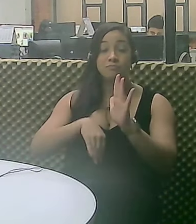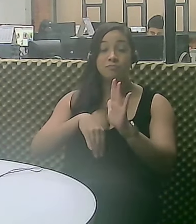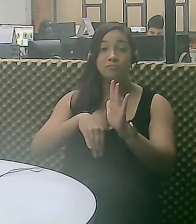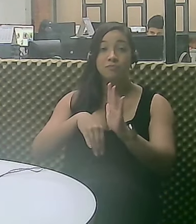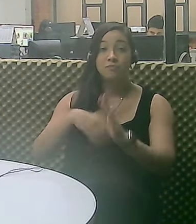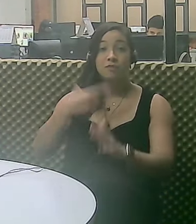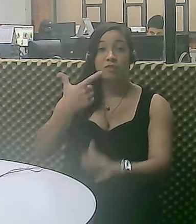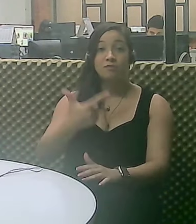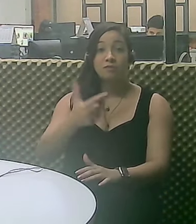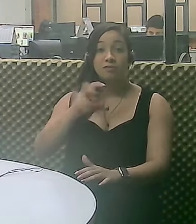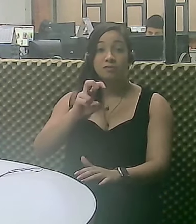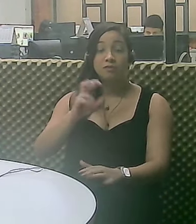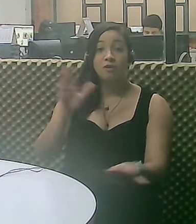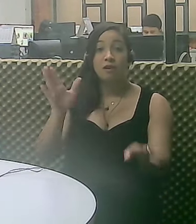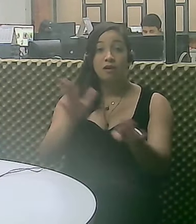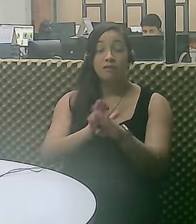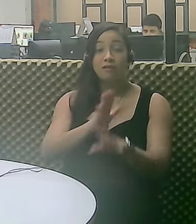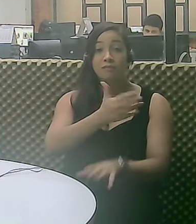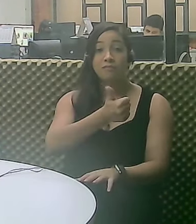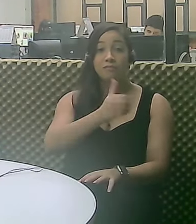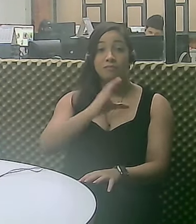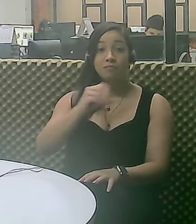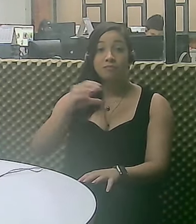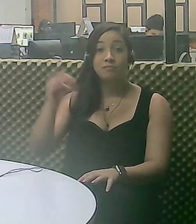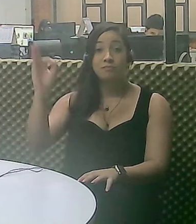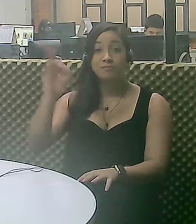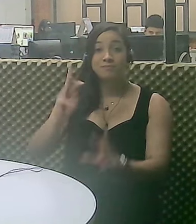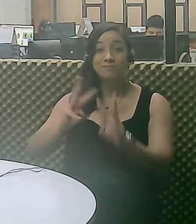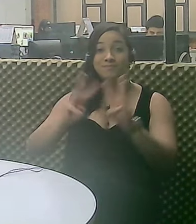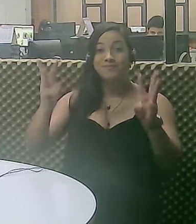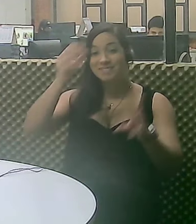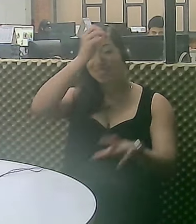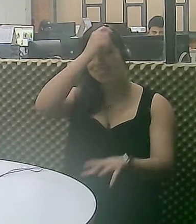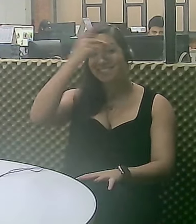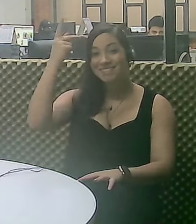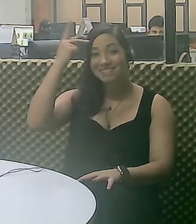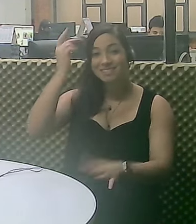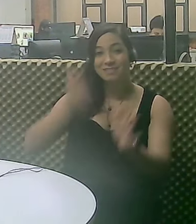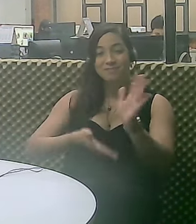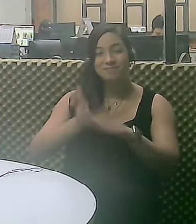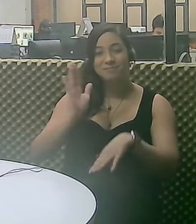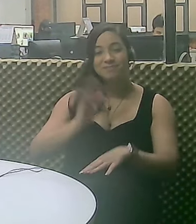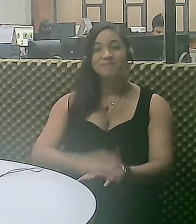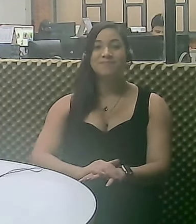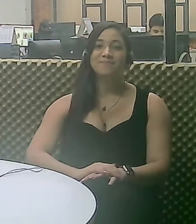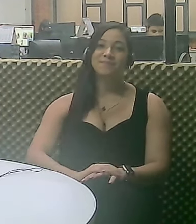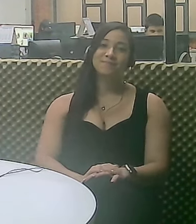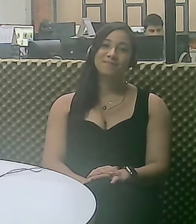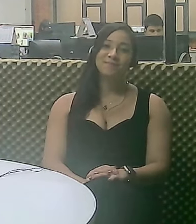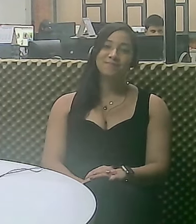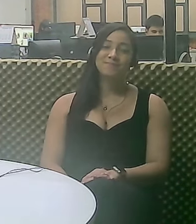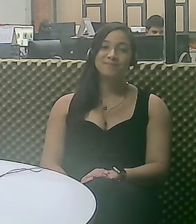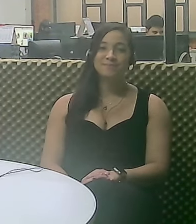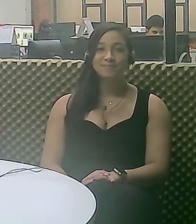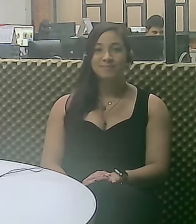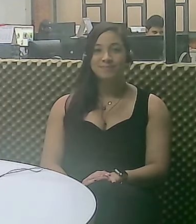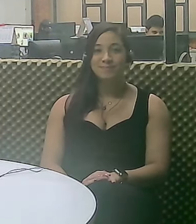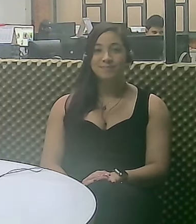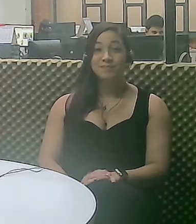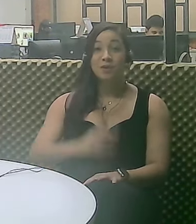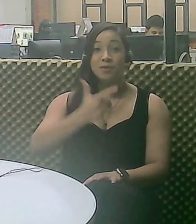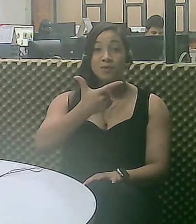variam de 25% a 100%, estão no portal da Prefeitura. Acesse! A